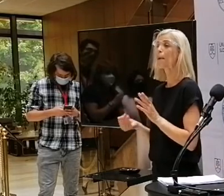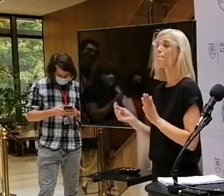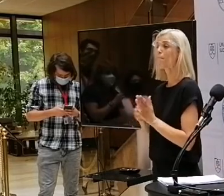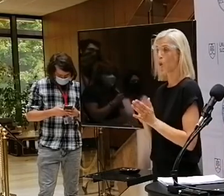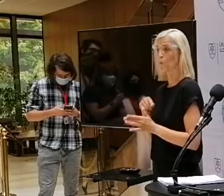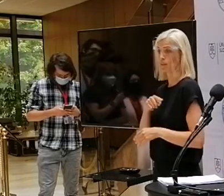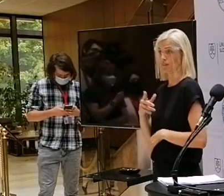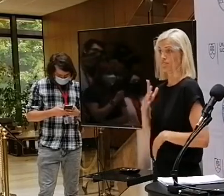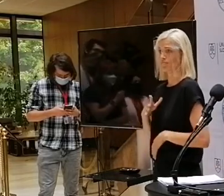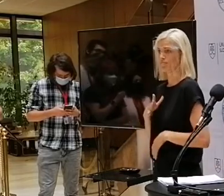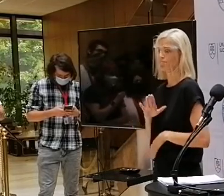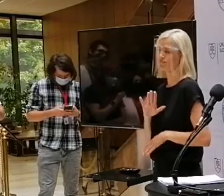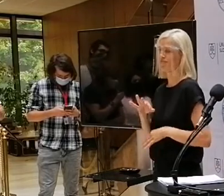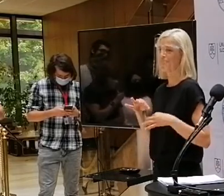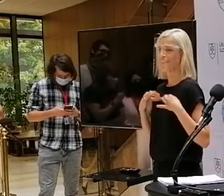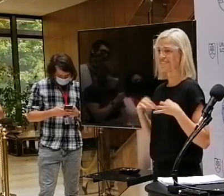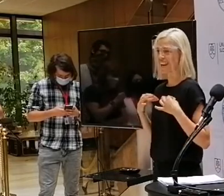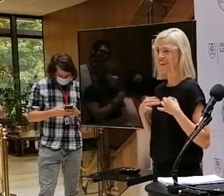Pardon.